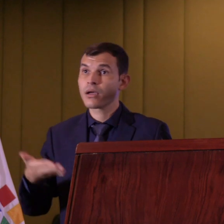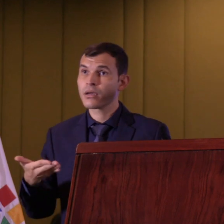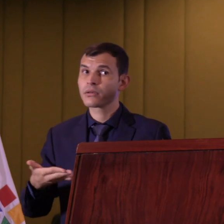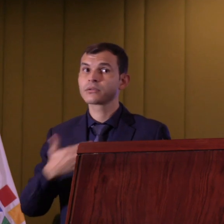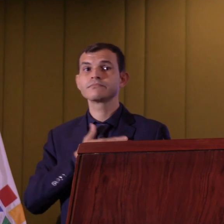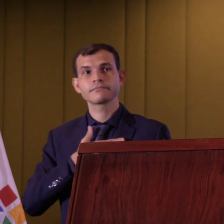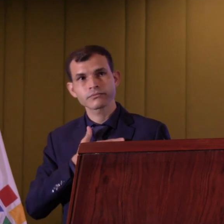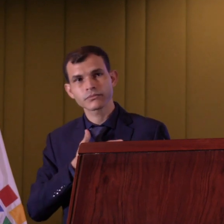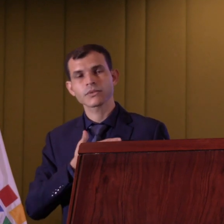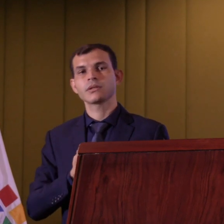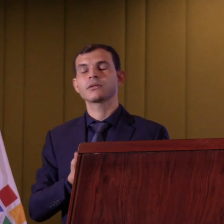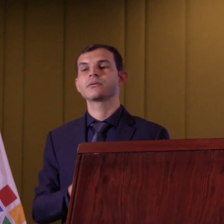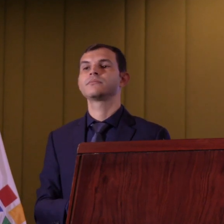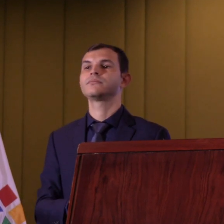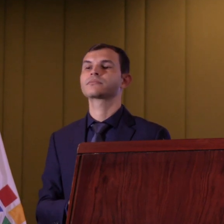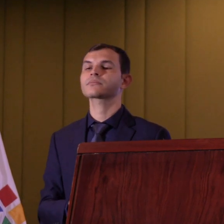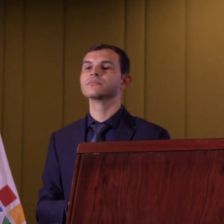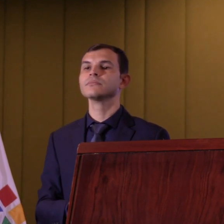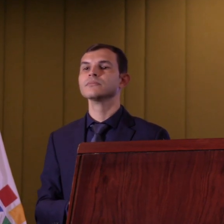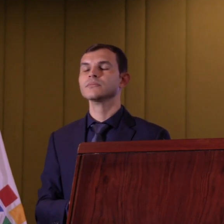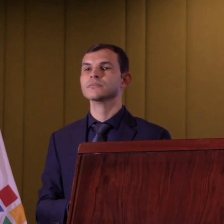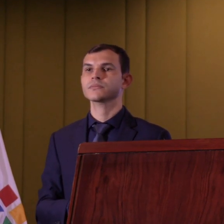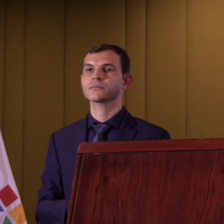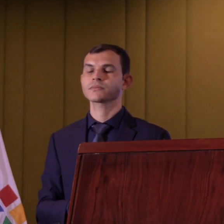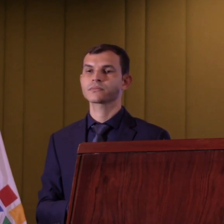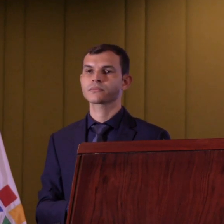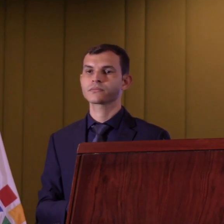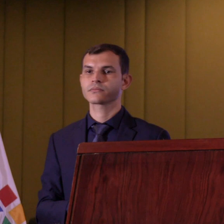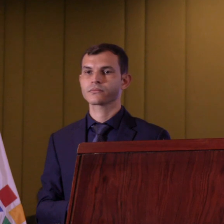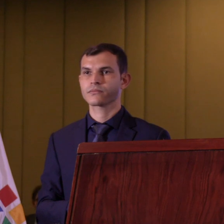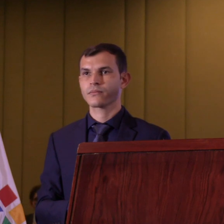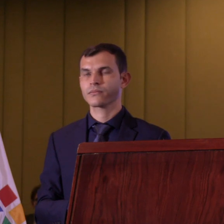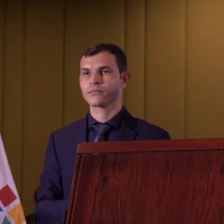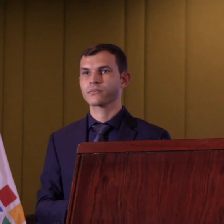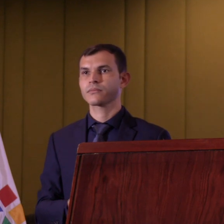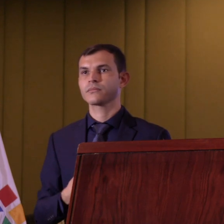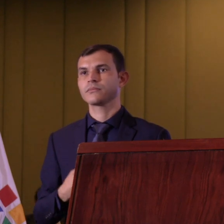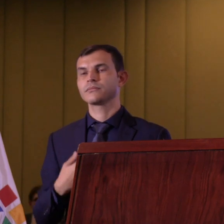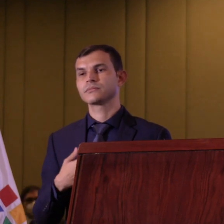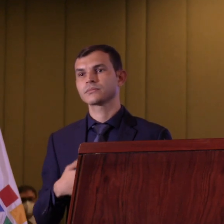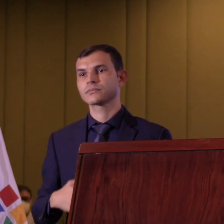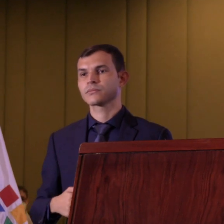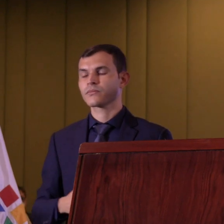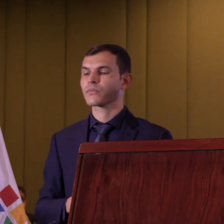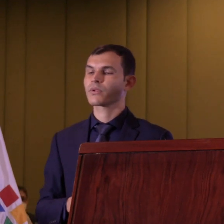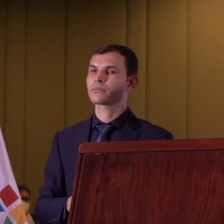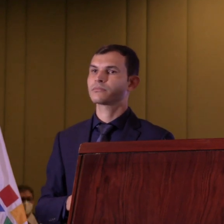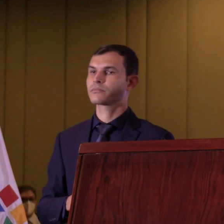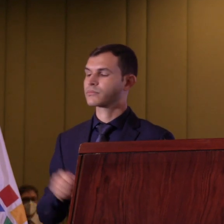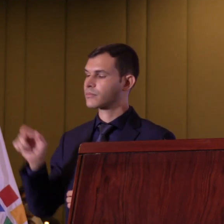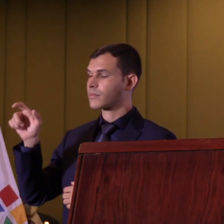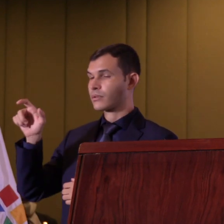gostaria de agradecer na pessoa do deputado Ricardo